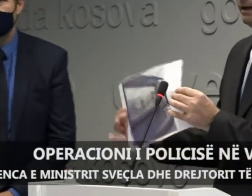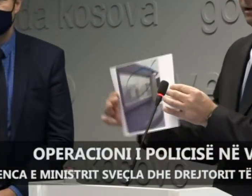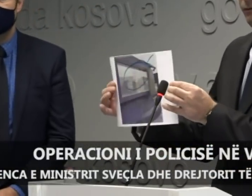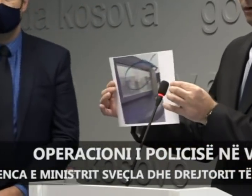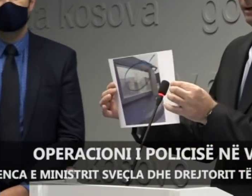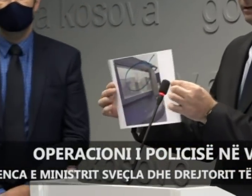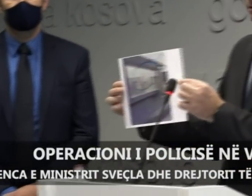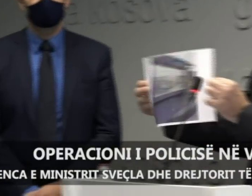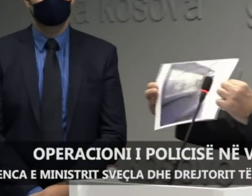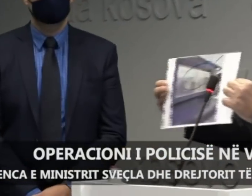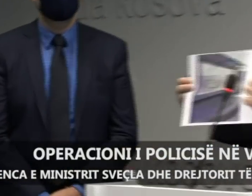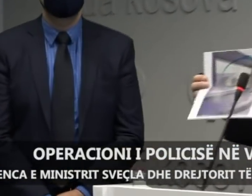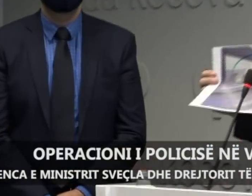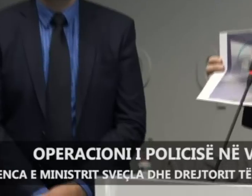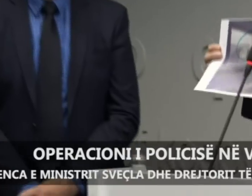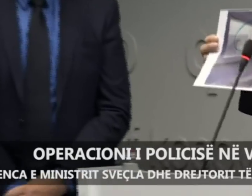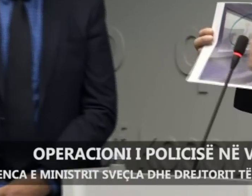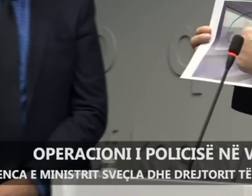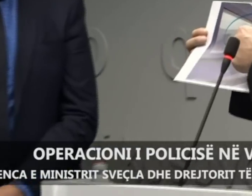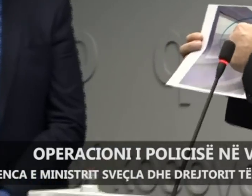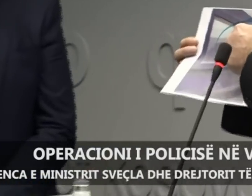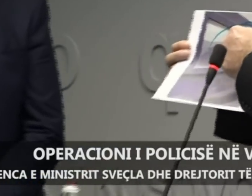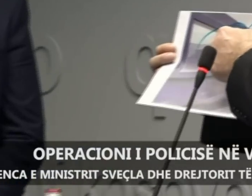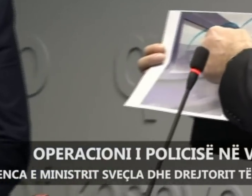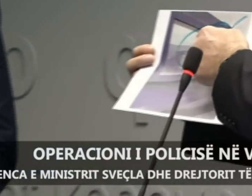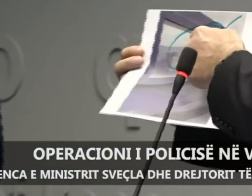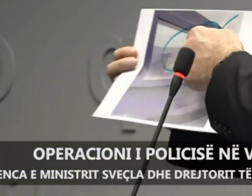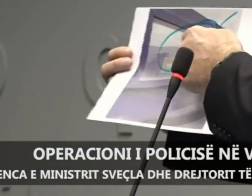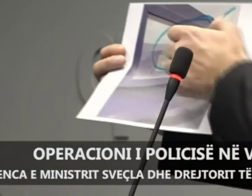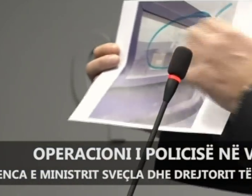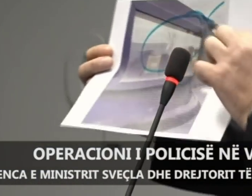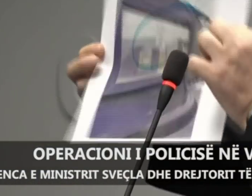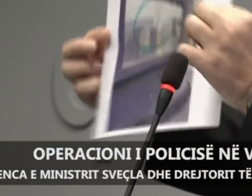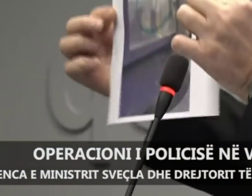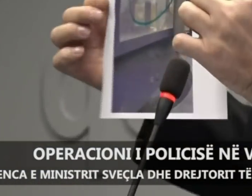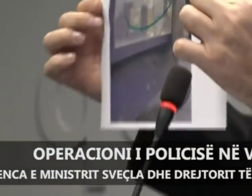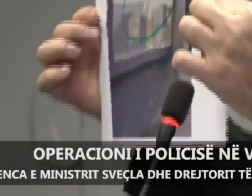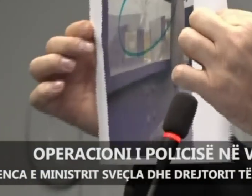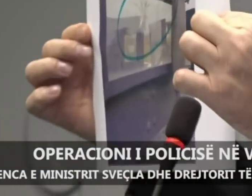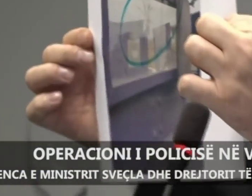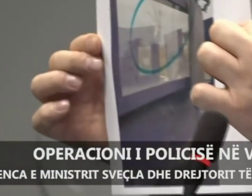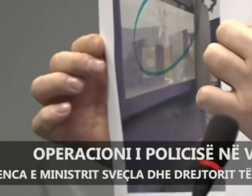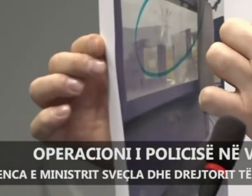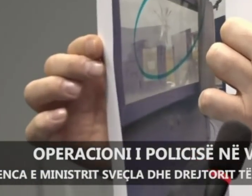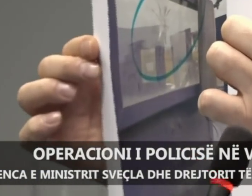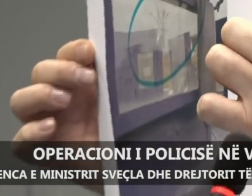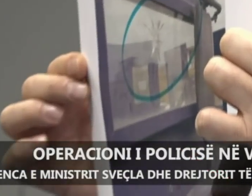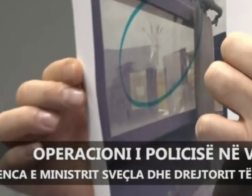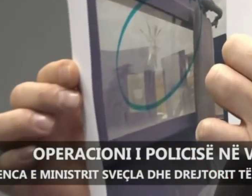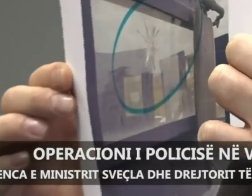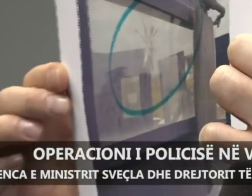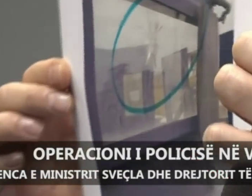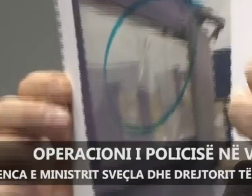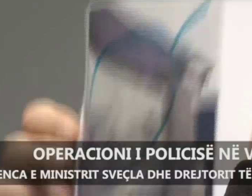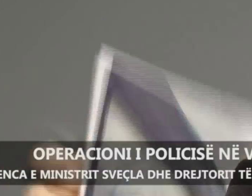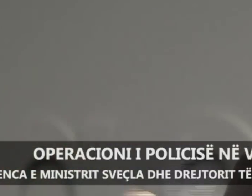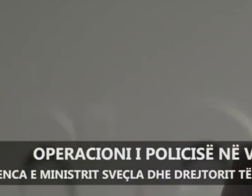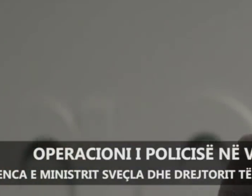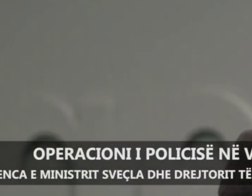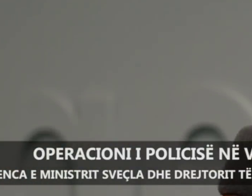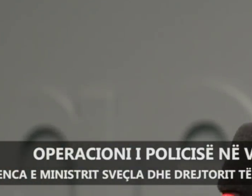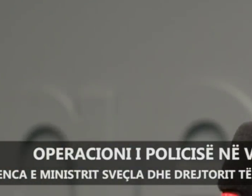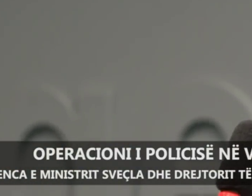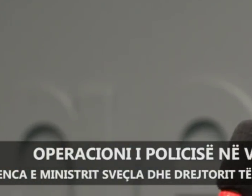do t'i keni edhe në formë elektronike. Kjo është një fotografi e autoblindës, kjo është një predh e hudhur nga armë të